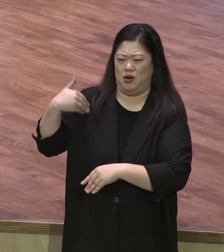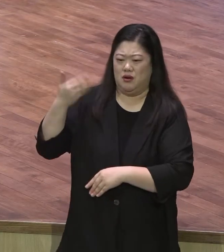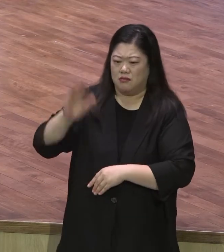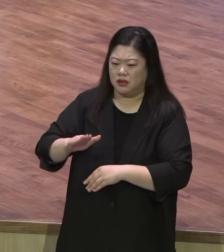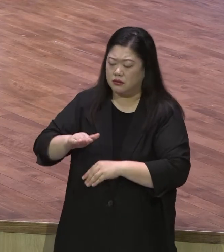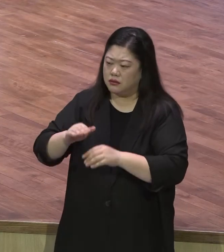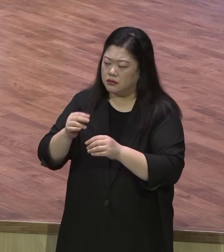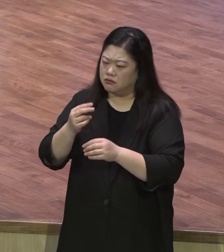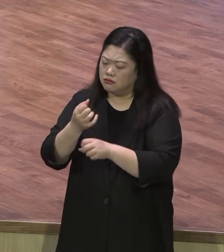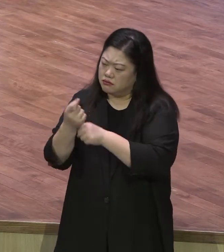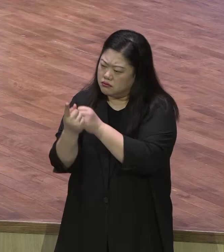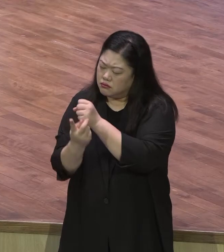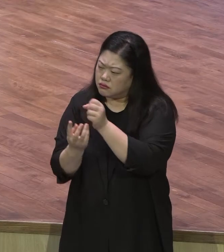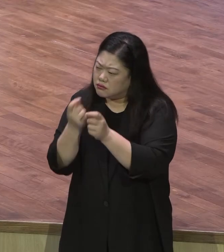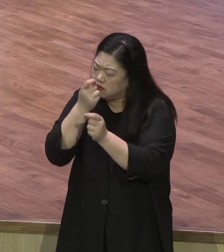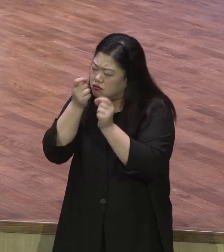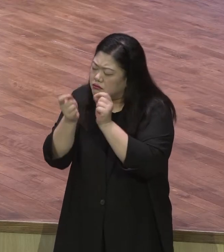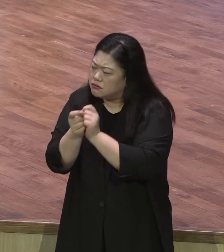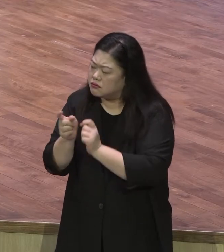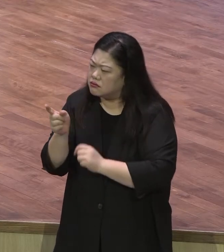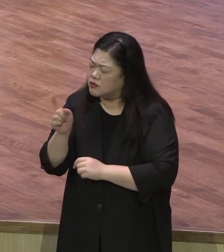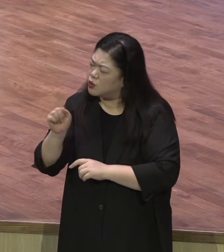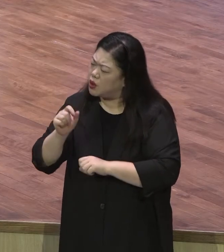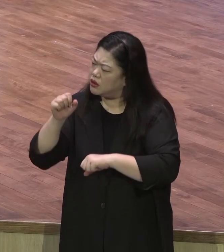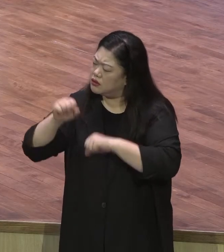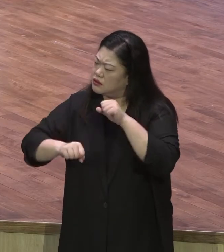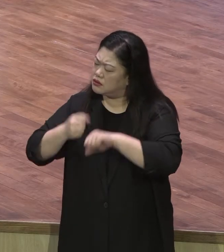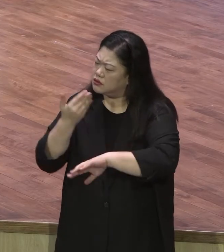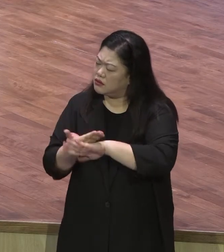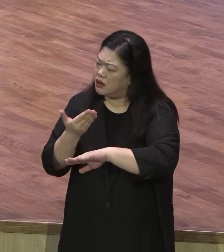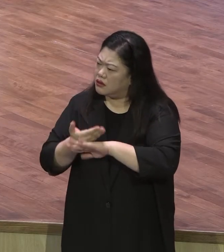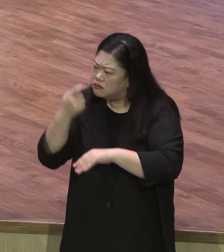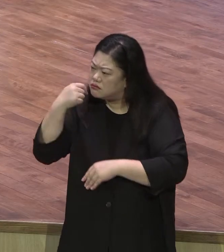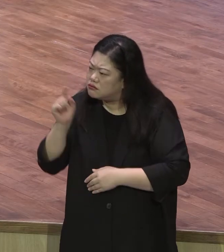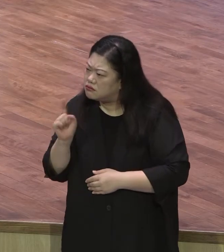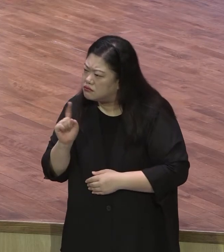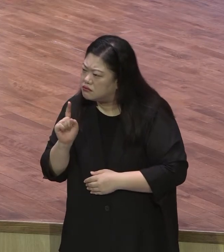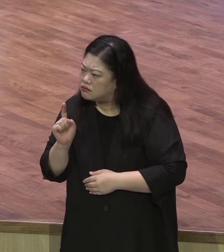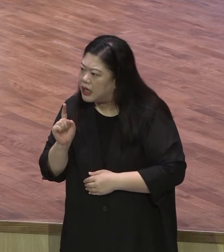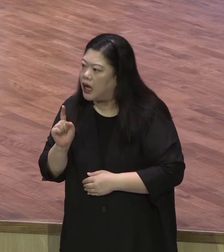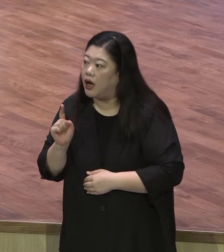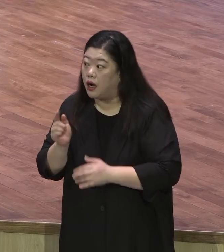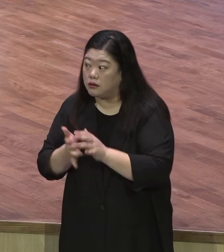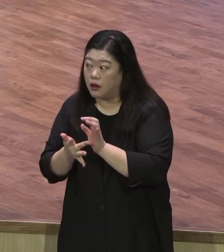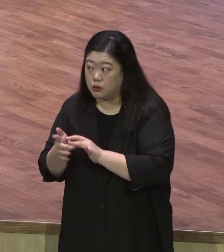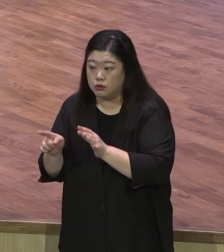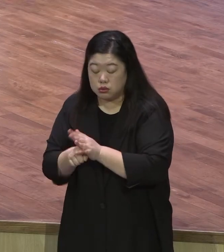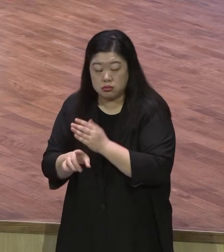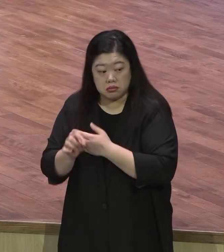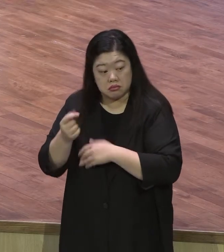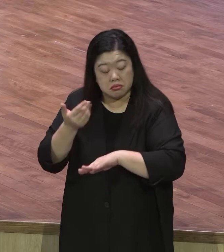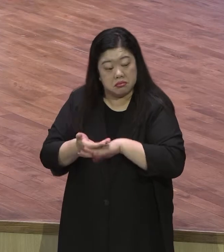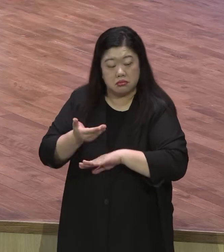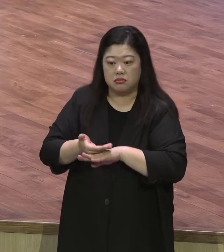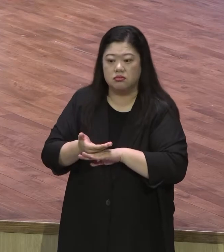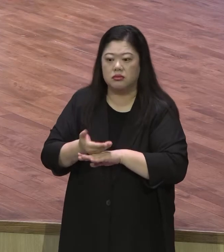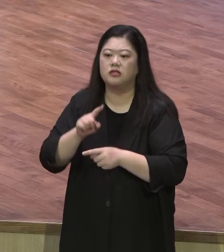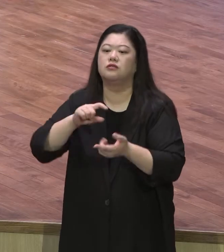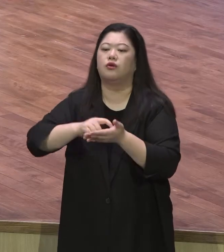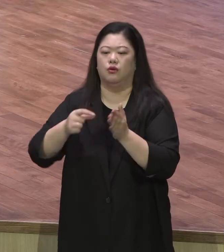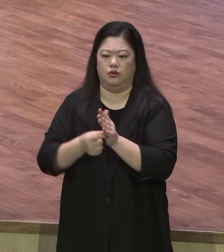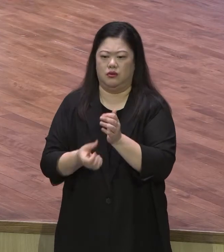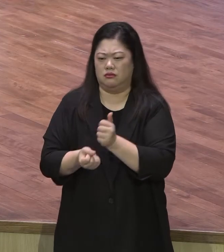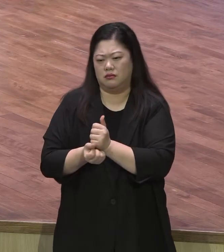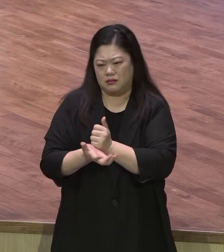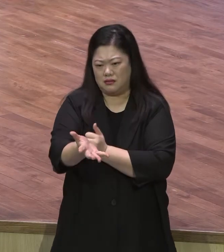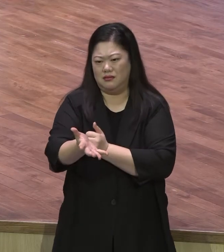가장 가까이 있는 사람이 더 잘 알지 모든 것을 합류하여 선을 이루는 이런 하나님의 절대주권을